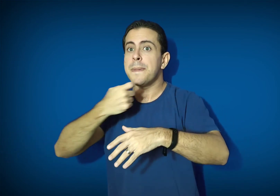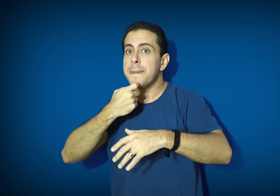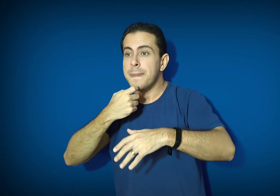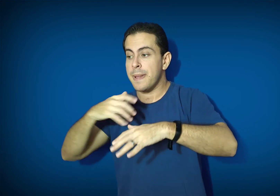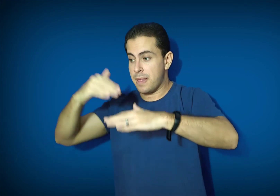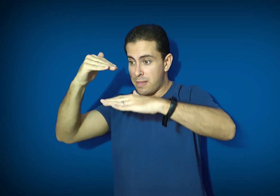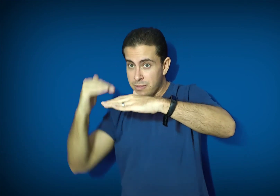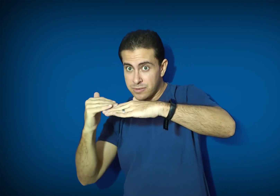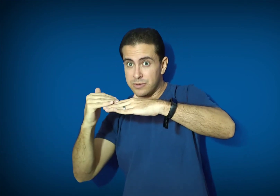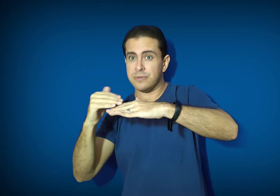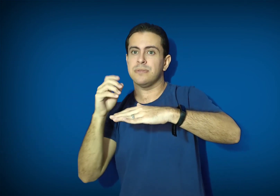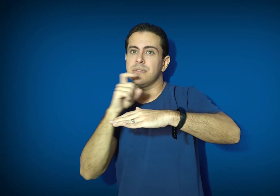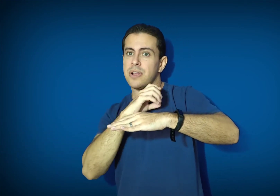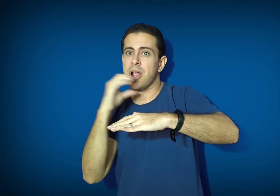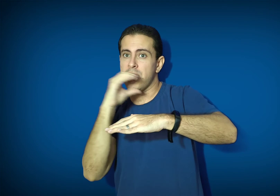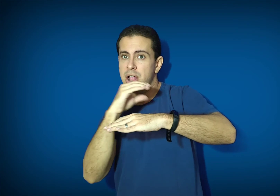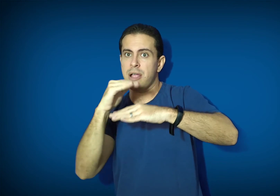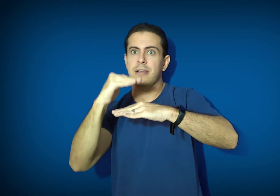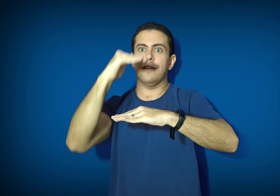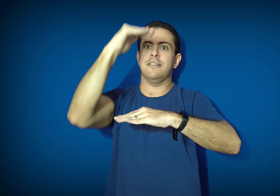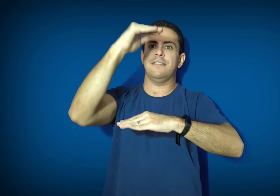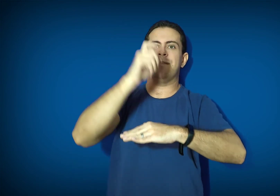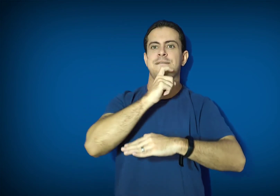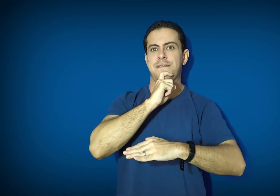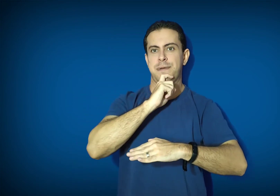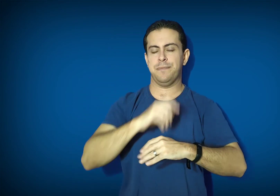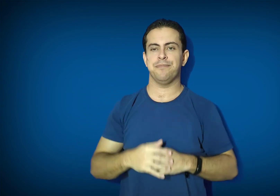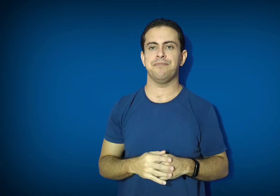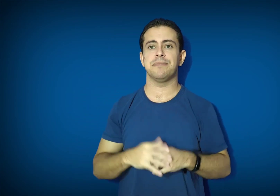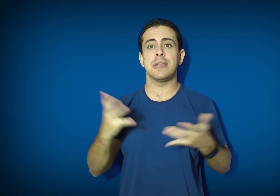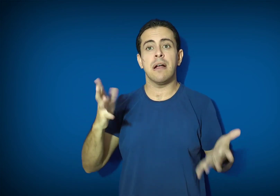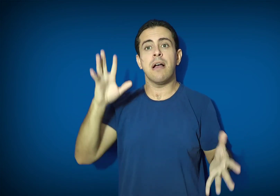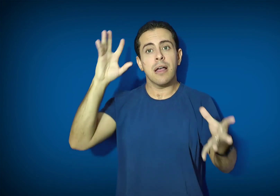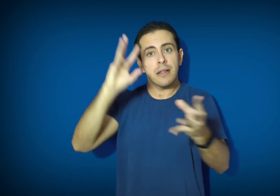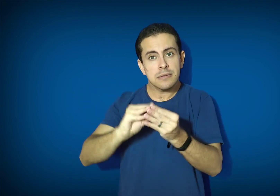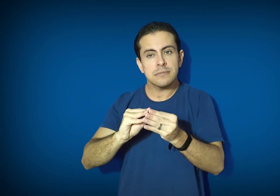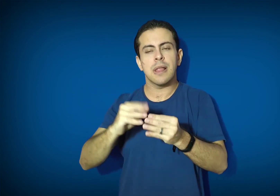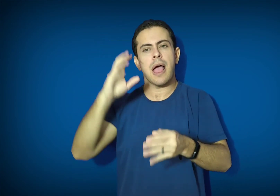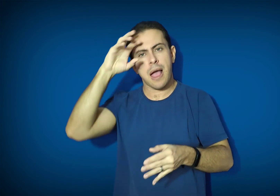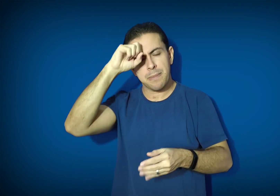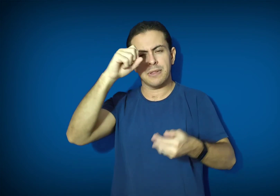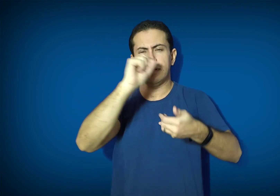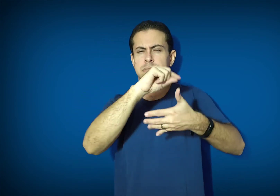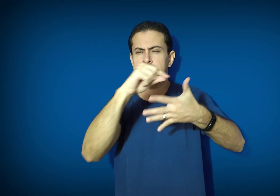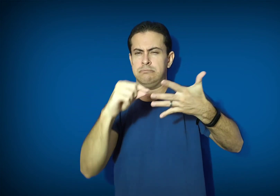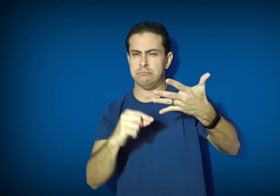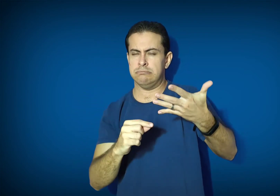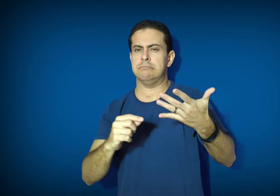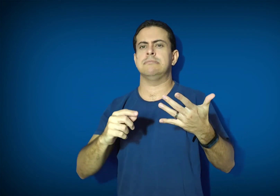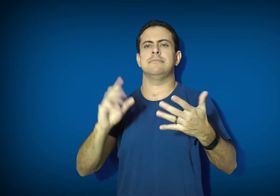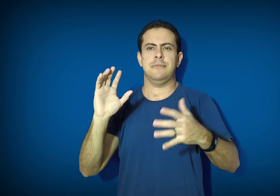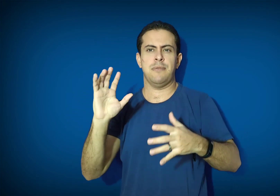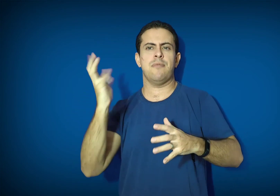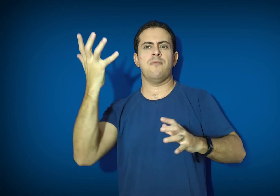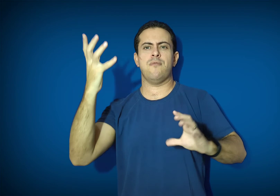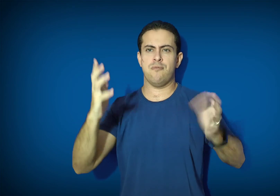mais frio. E quanto mais vai chegando no pé da serra, é mais quente. Então, para resumir aqui o que a